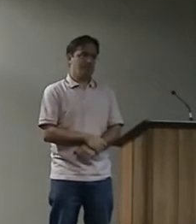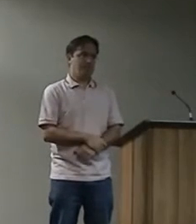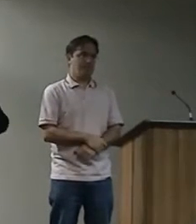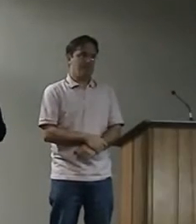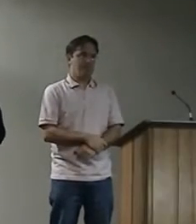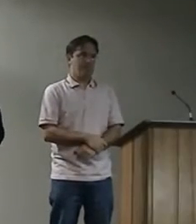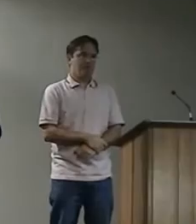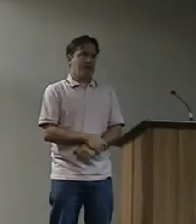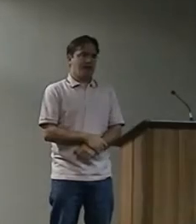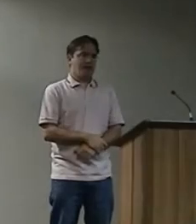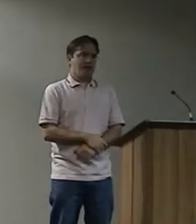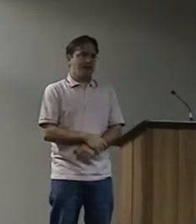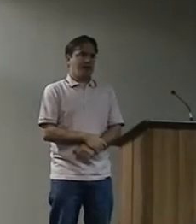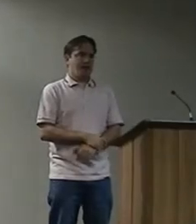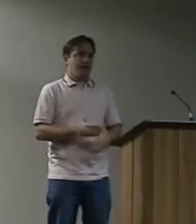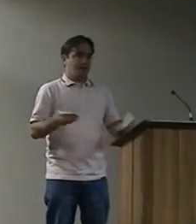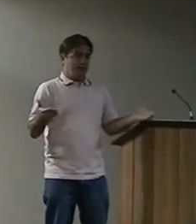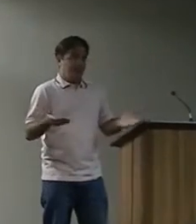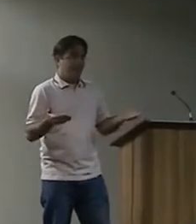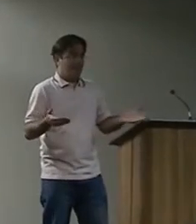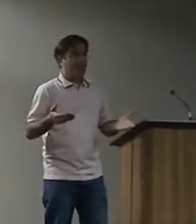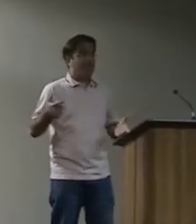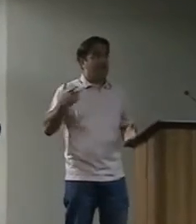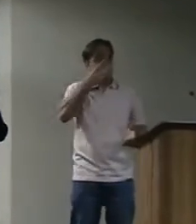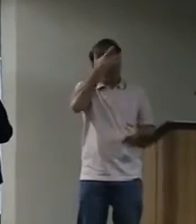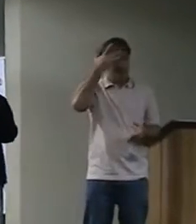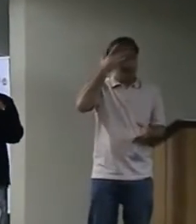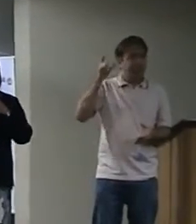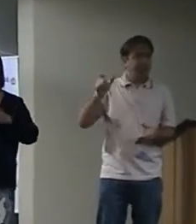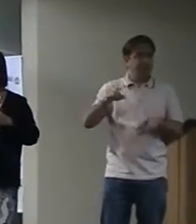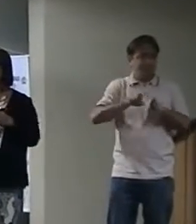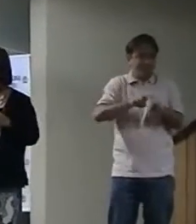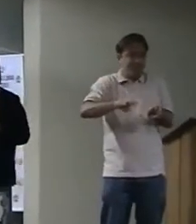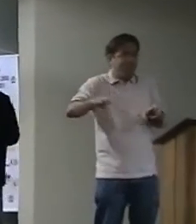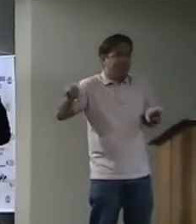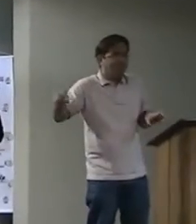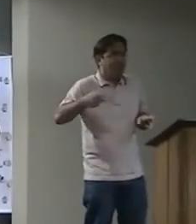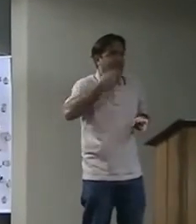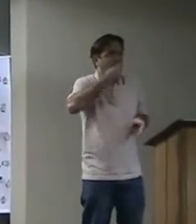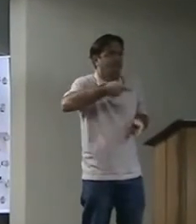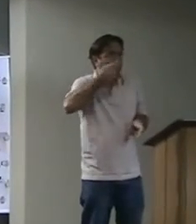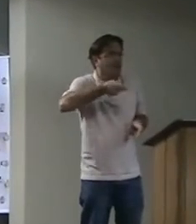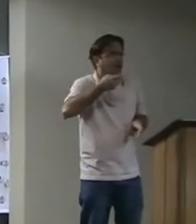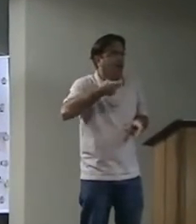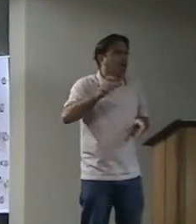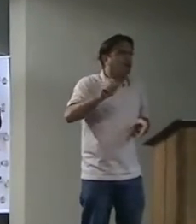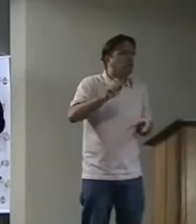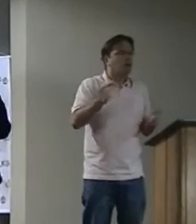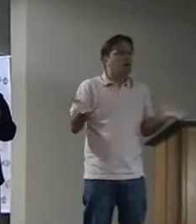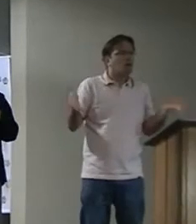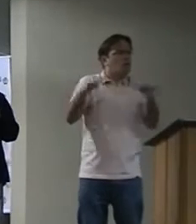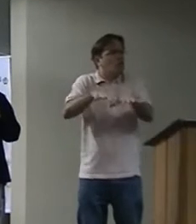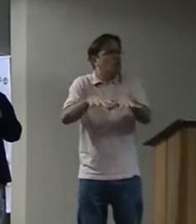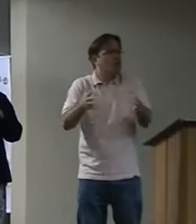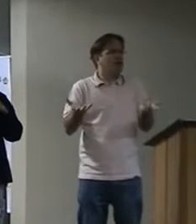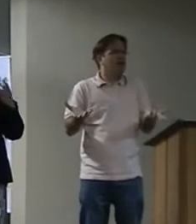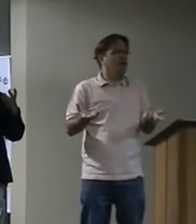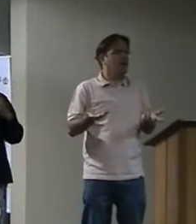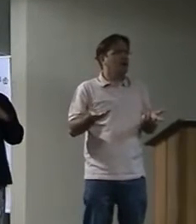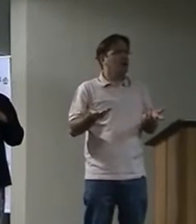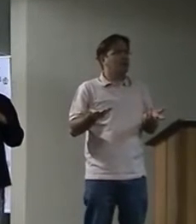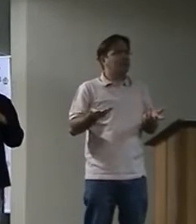estávamos falando aqui, né? As pessoas estavam falando há pouco em relação à inclusão. Hoje o que mais se fala é